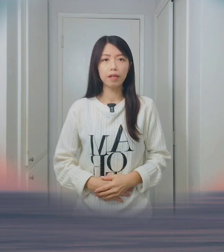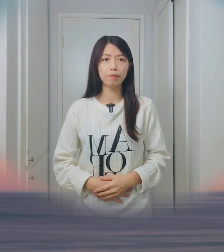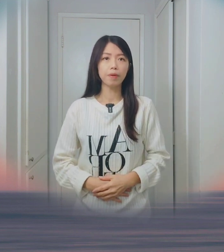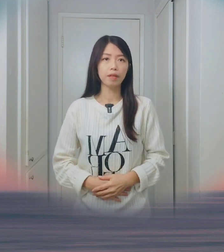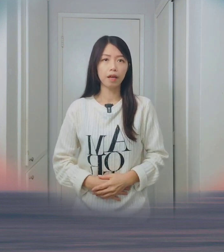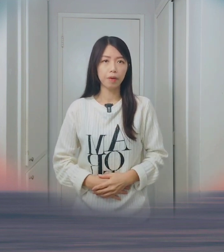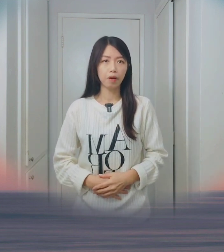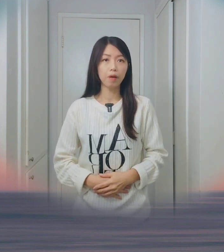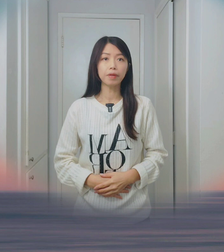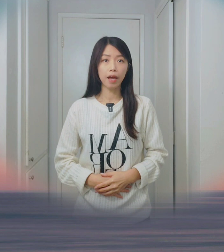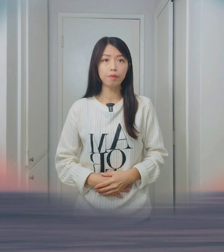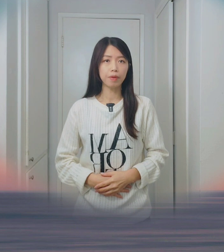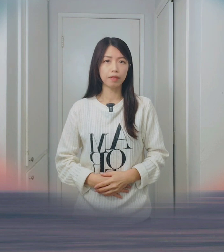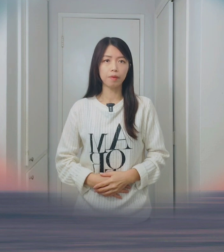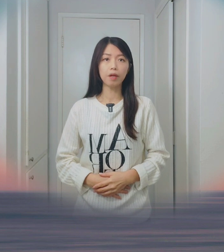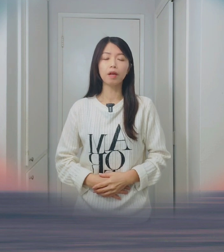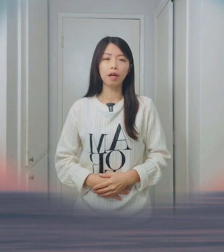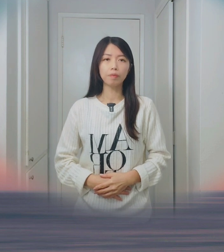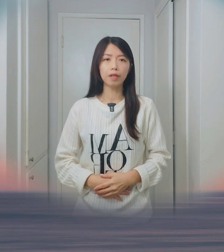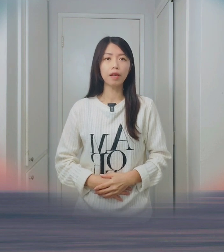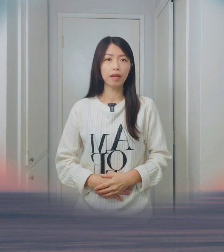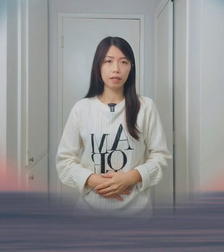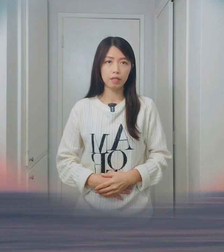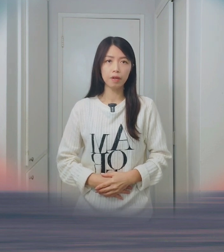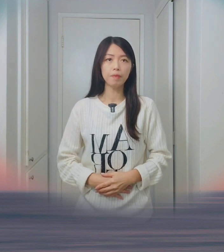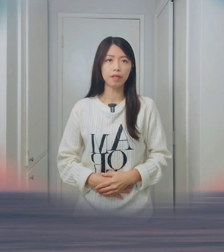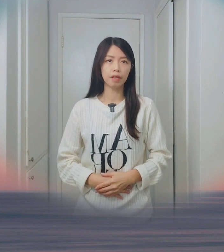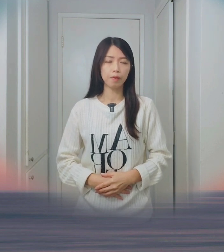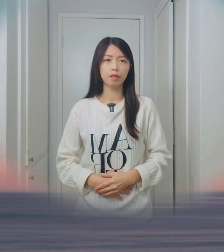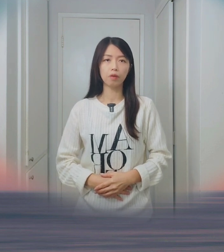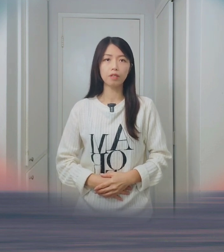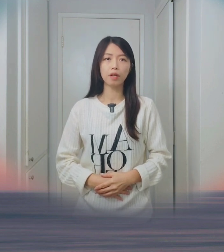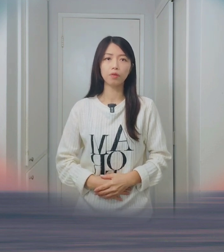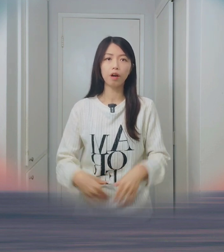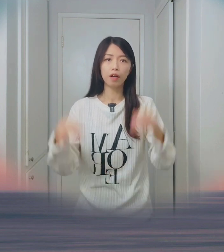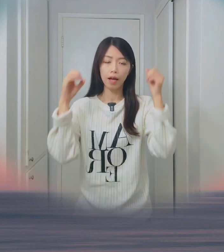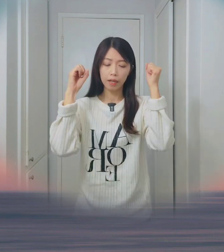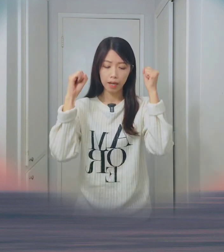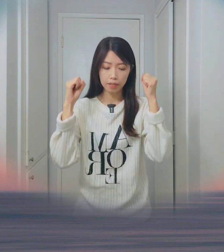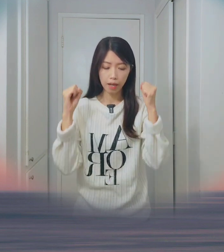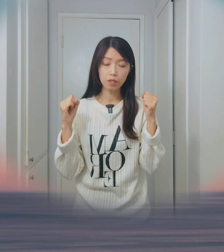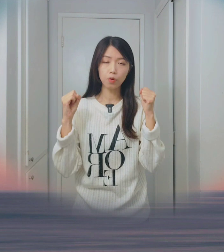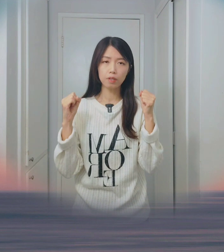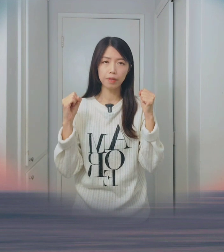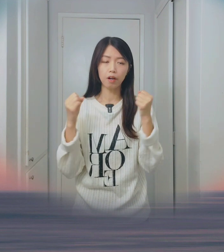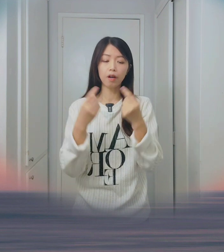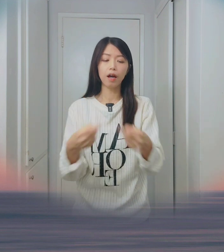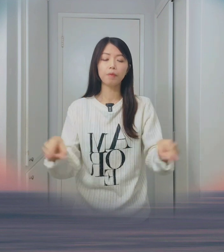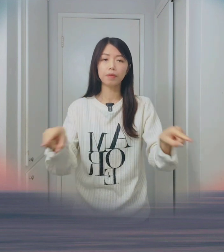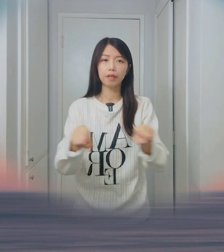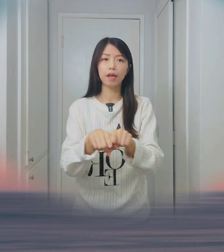함께 하심을 믿는다면, 함께 함을 믿는다면, 함께 계심을 믿는다면 이렇게 해석을 했고요. 아까 계시다 수어하시면